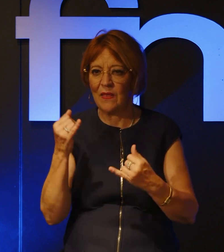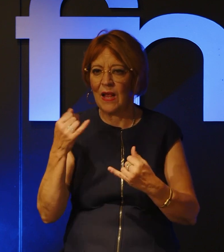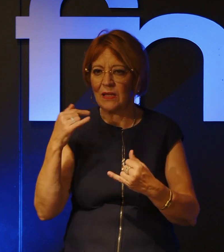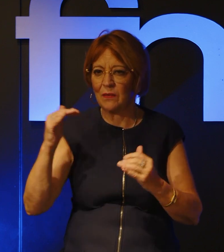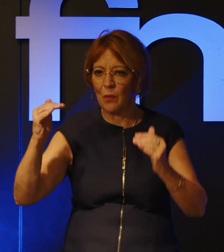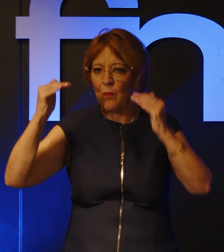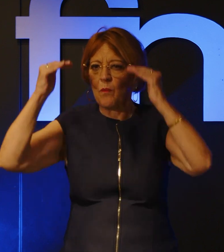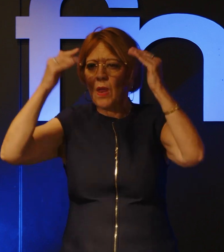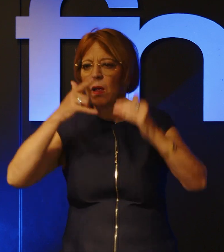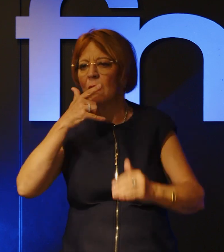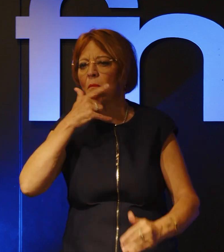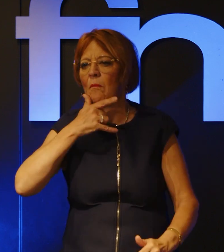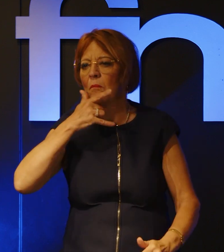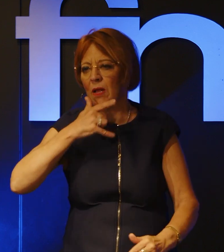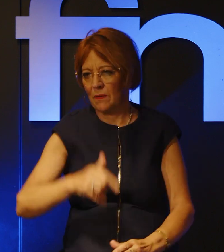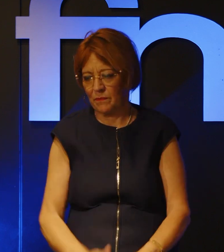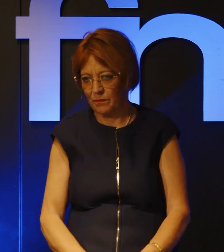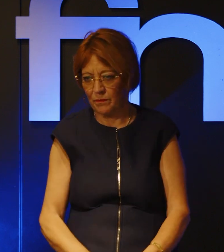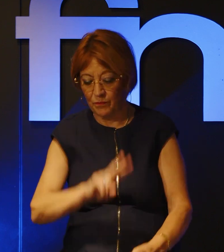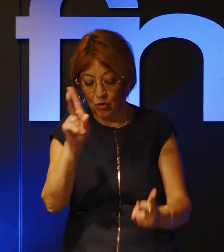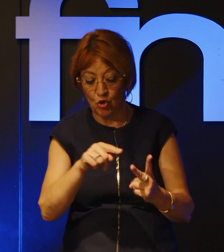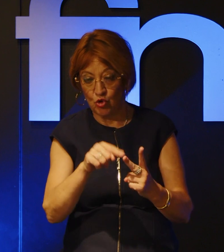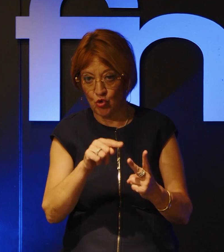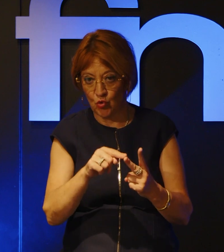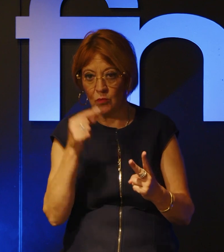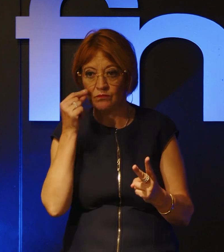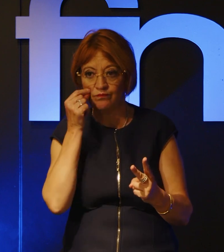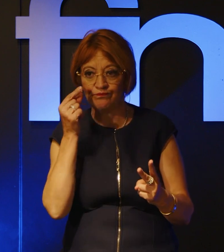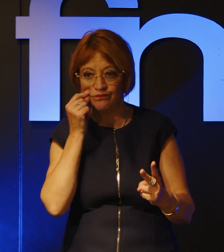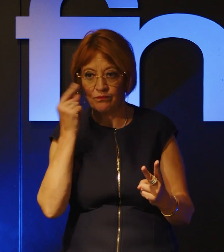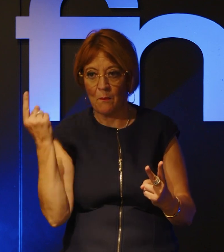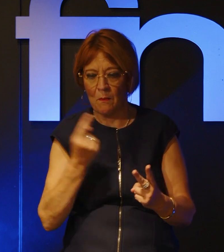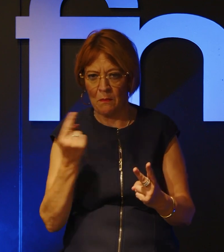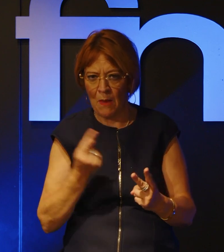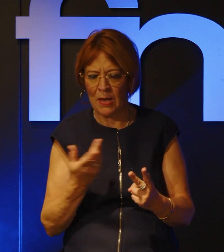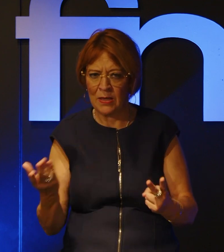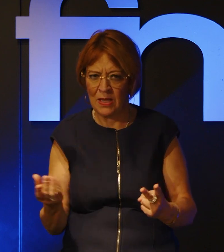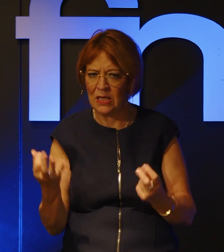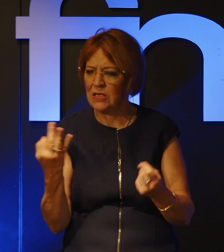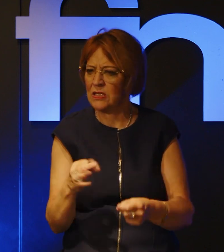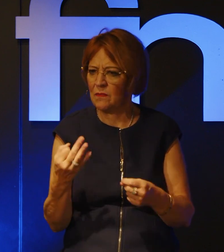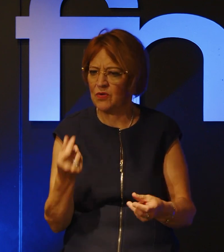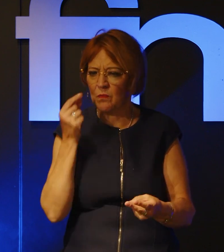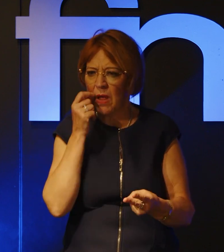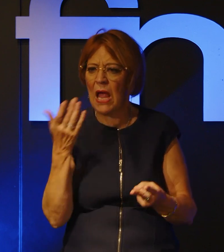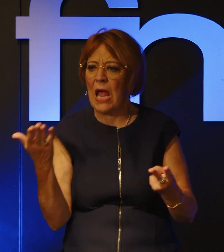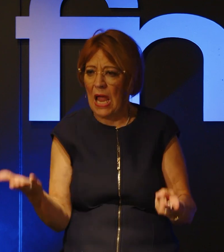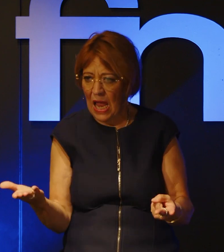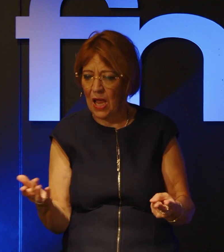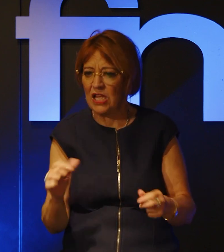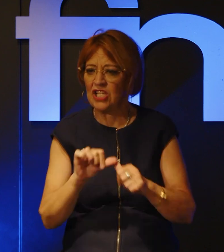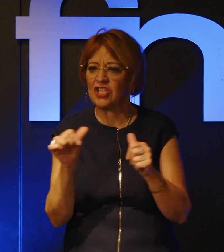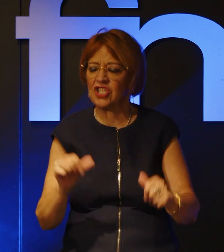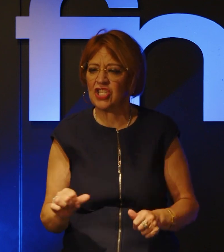supremacia Branca em segundo lugar o patriarcado uma definição simples de patriarcado será um